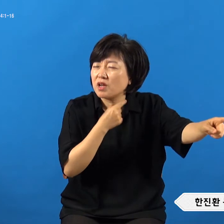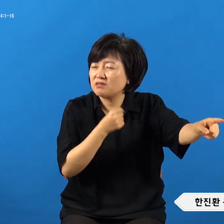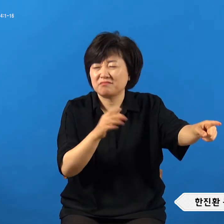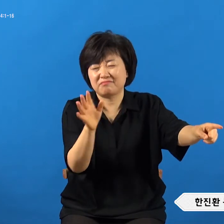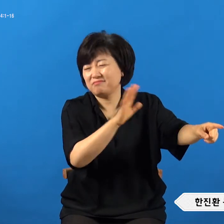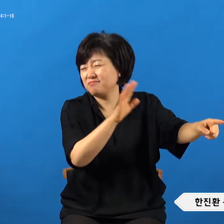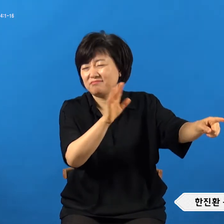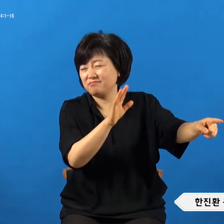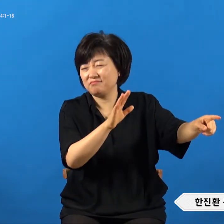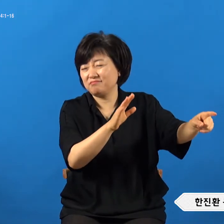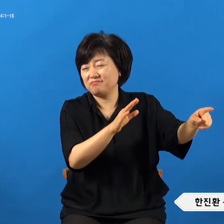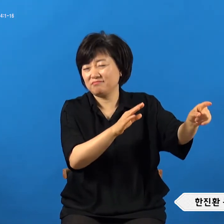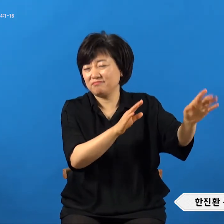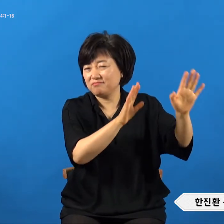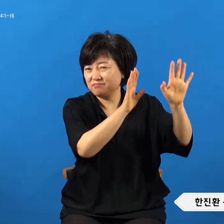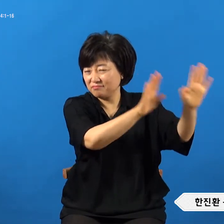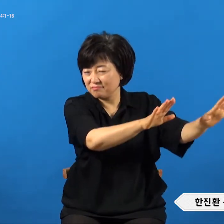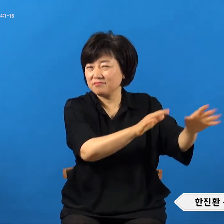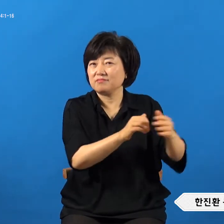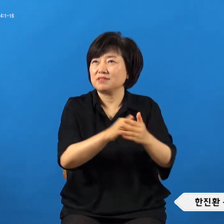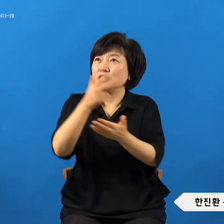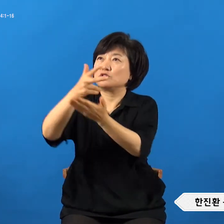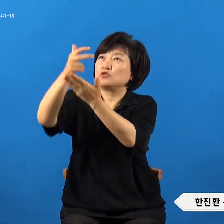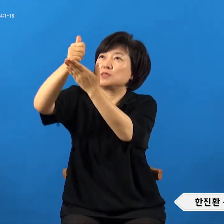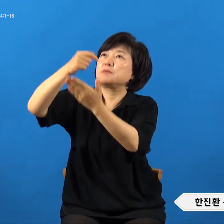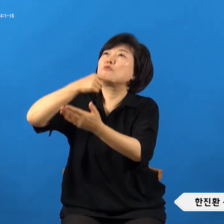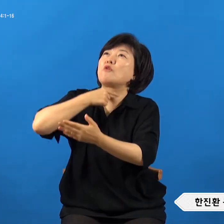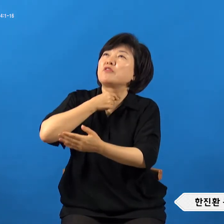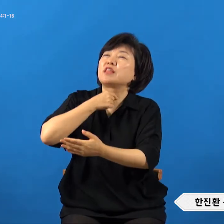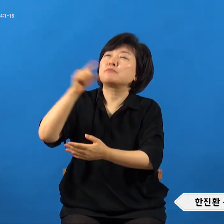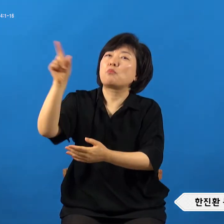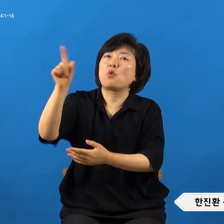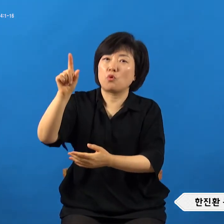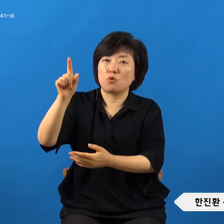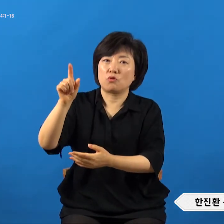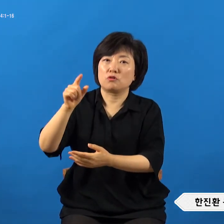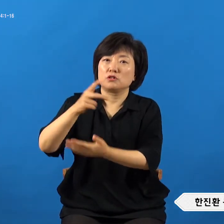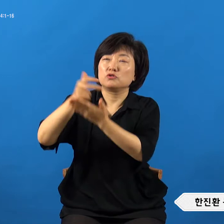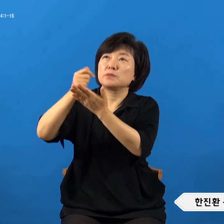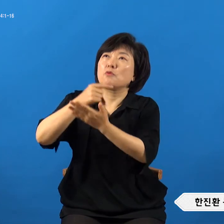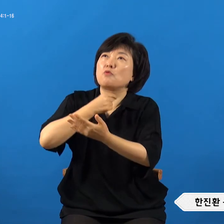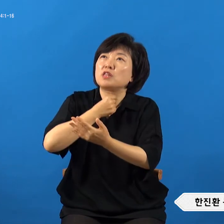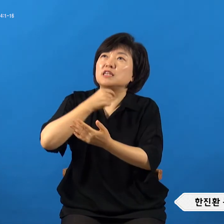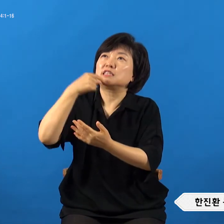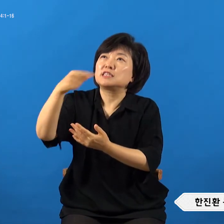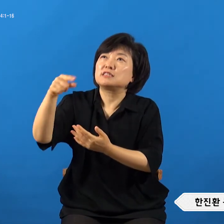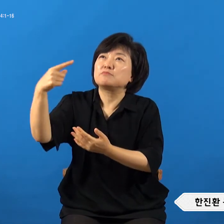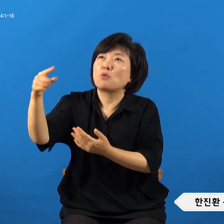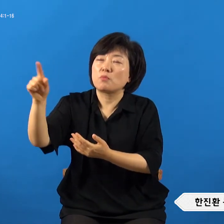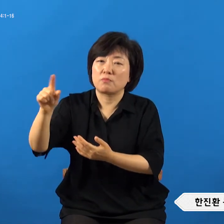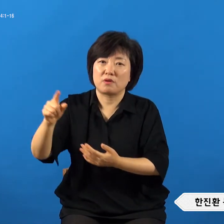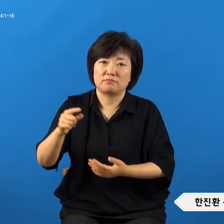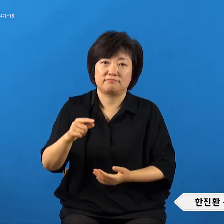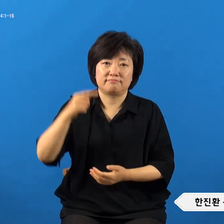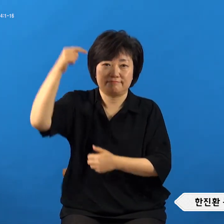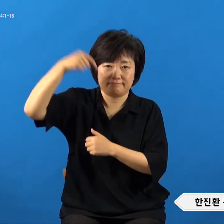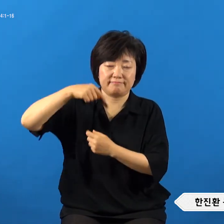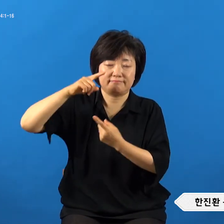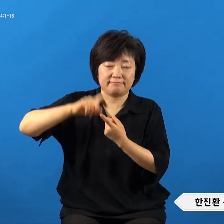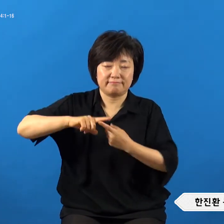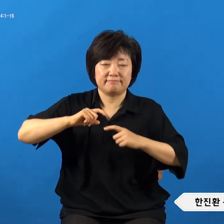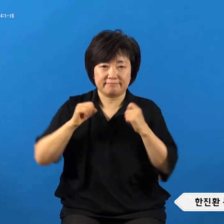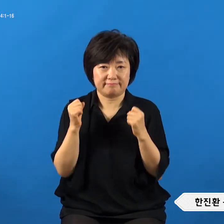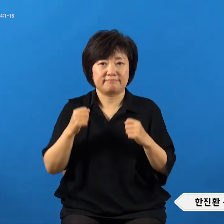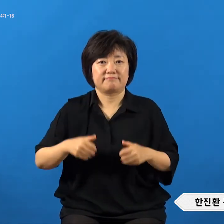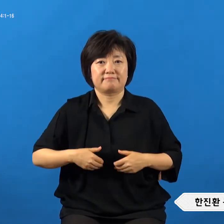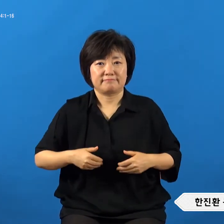뭘 원하는가, 그것보다도 주님이 원하시는 것이 뭔가, 주님의 뜻대로 움직여야 합니다. 그래서